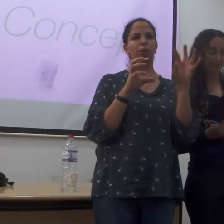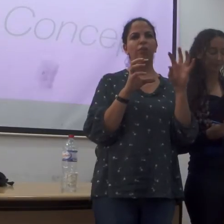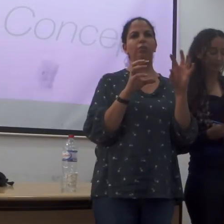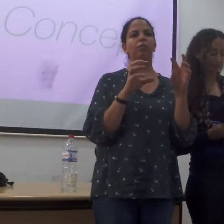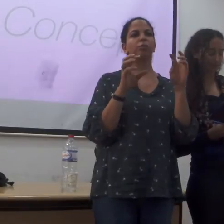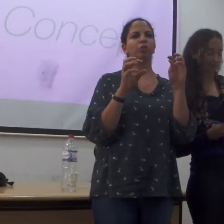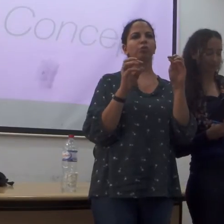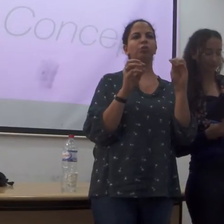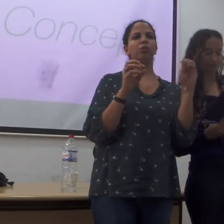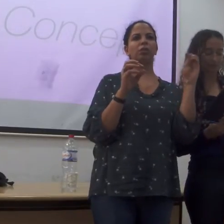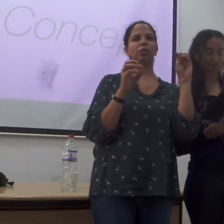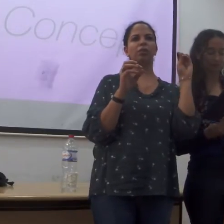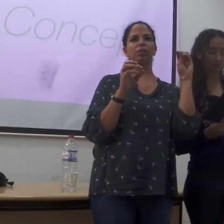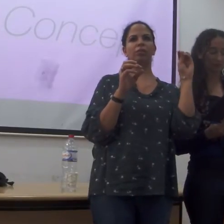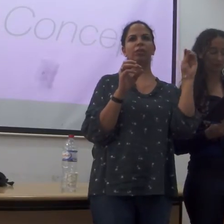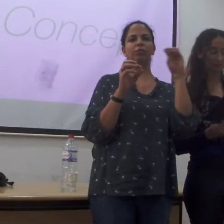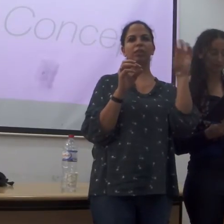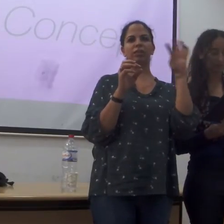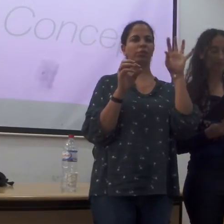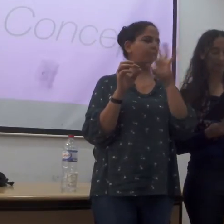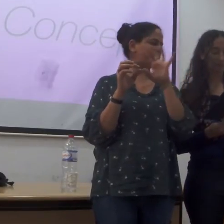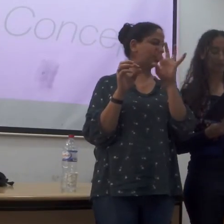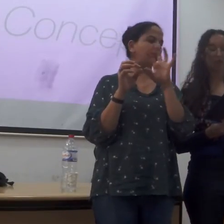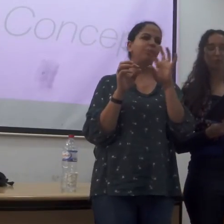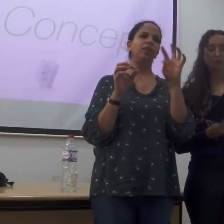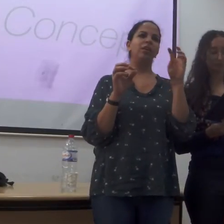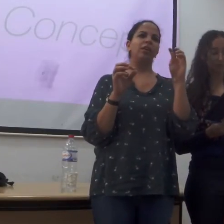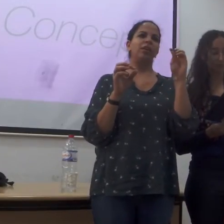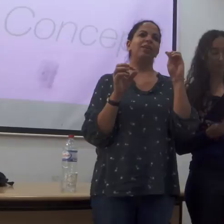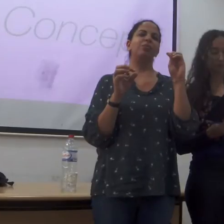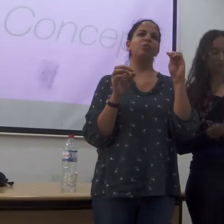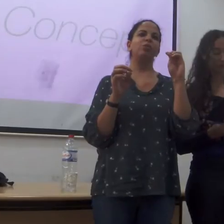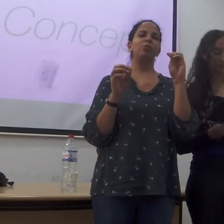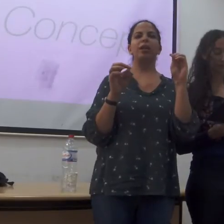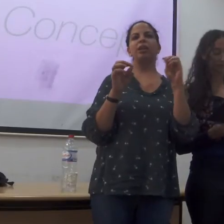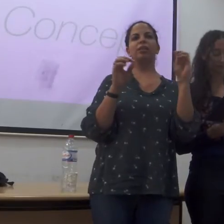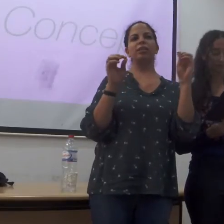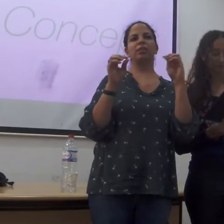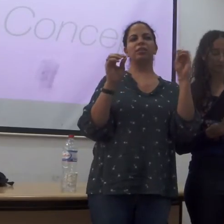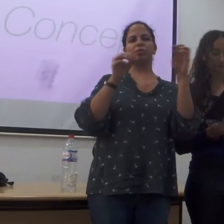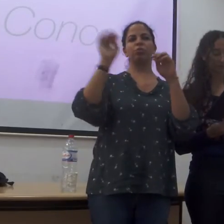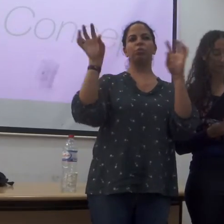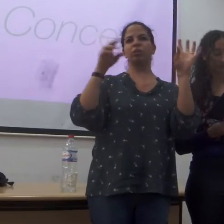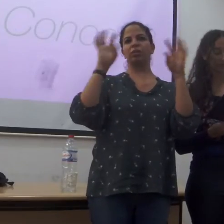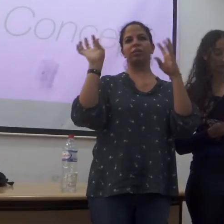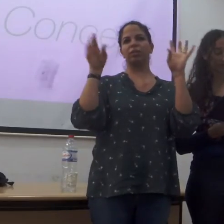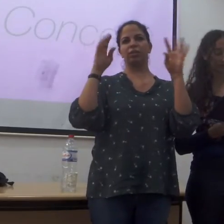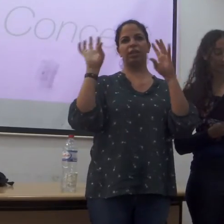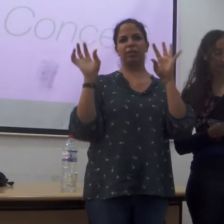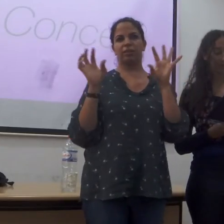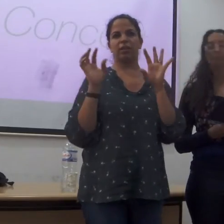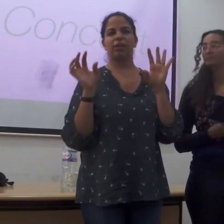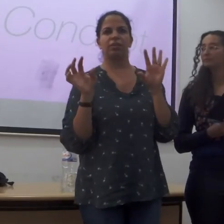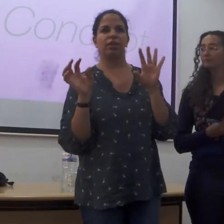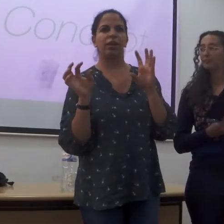جوست بور هالوين باش يكونوا الفلفلات ولا الفلفل باش يكونوا معناها دي سيتروي دي